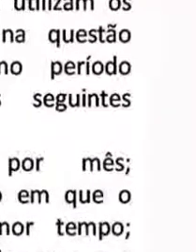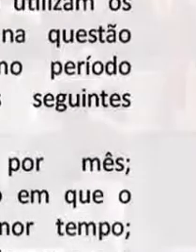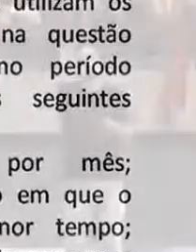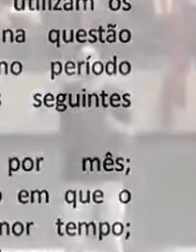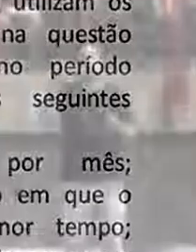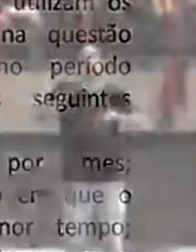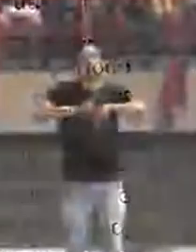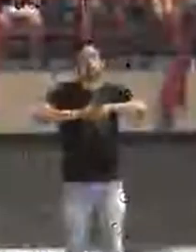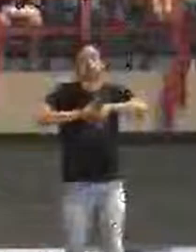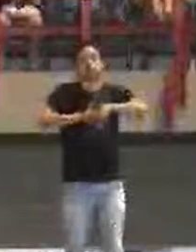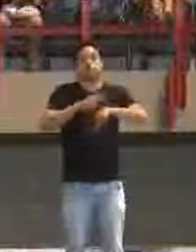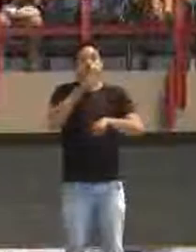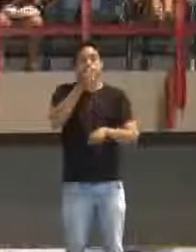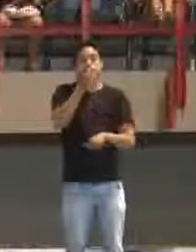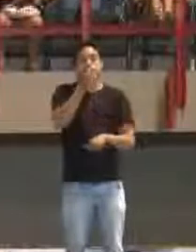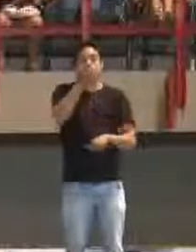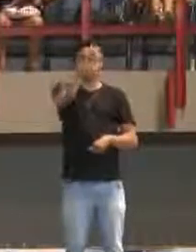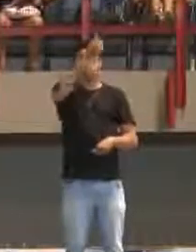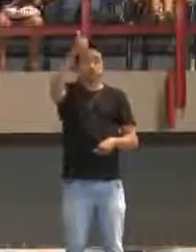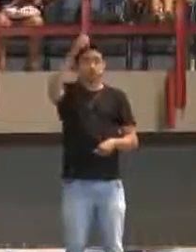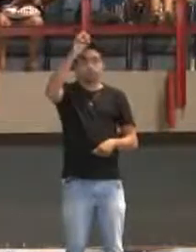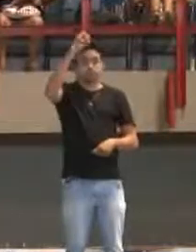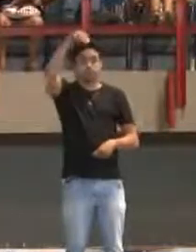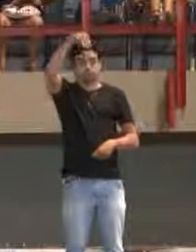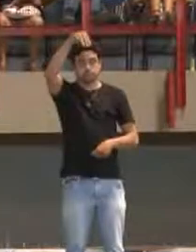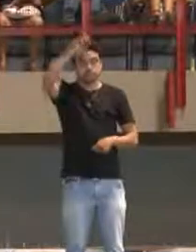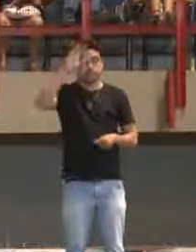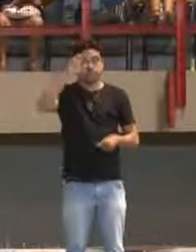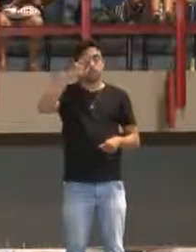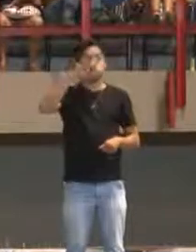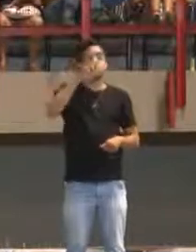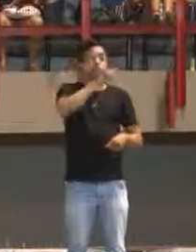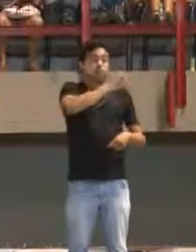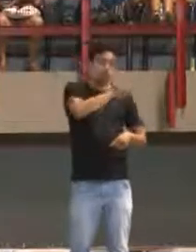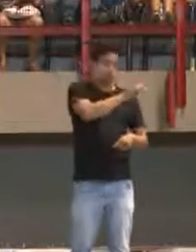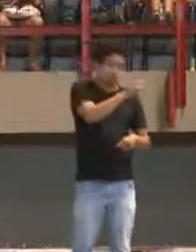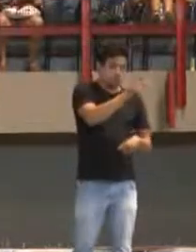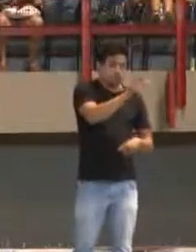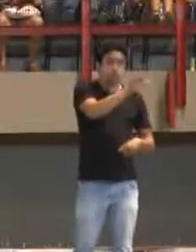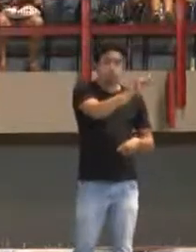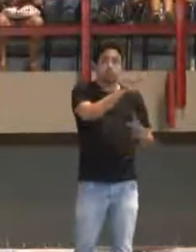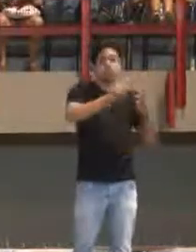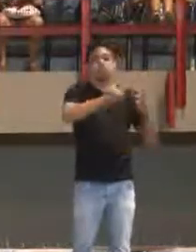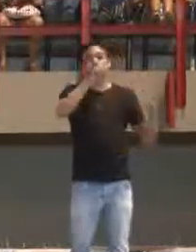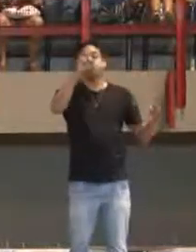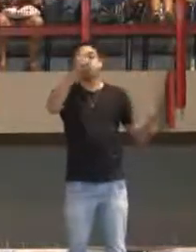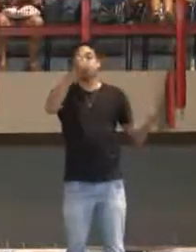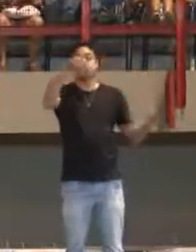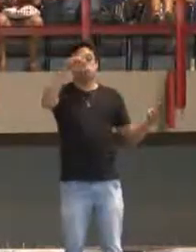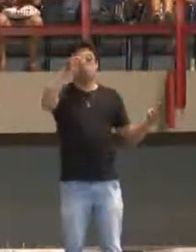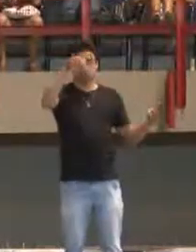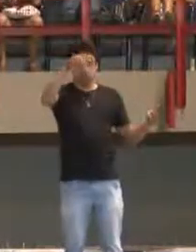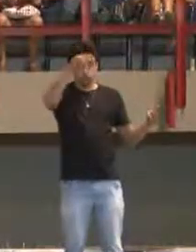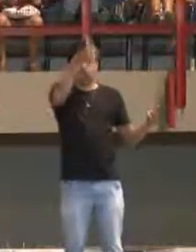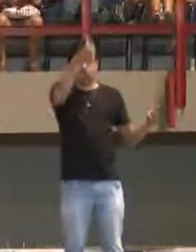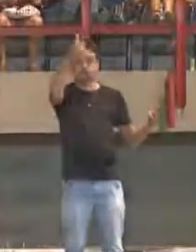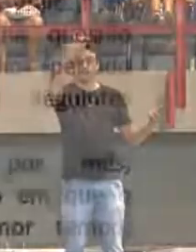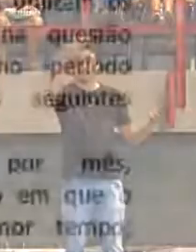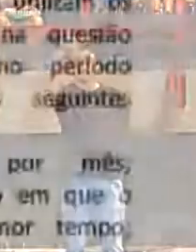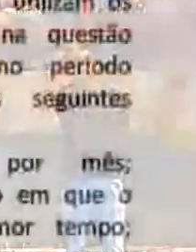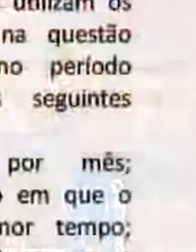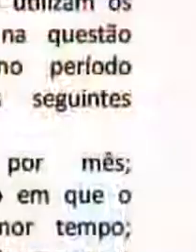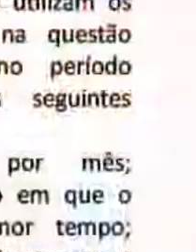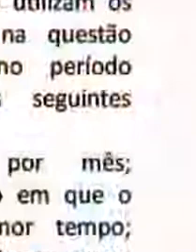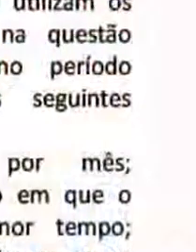Quanto é esse tempo? 110 minutos. Então o João demora 50 e o Antônio demora 110.